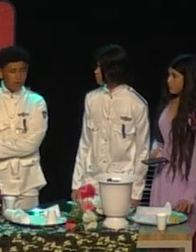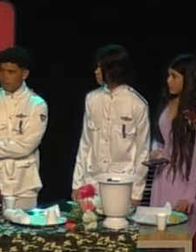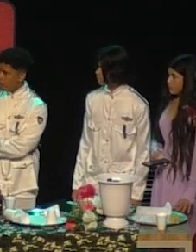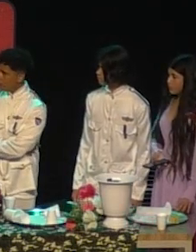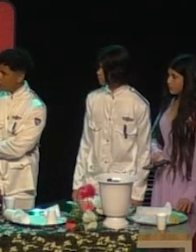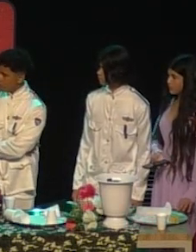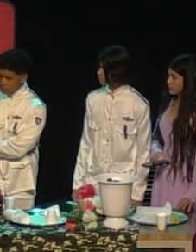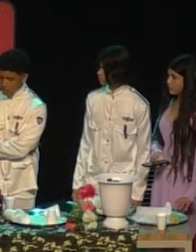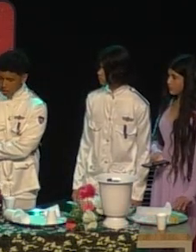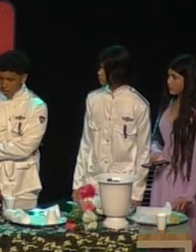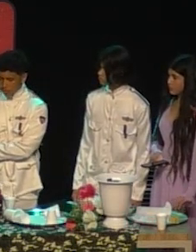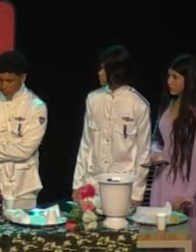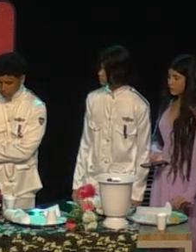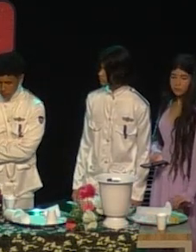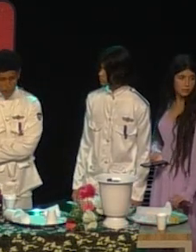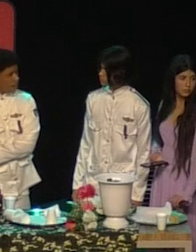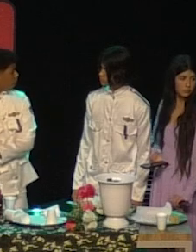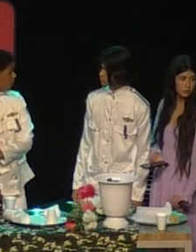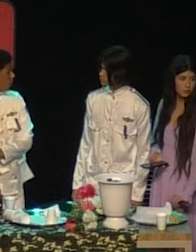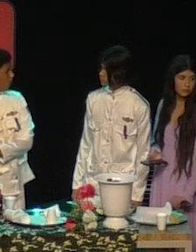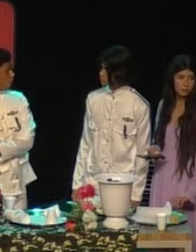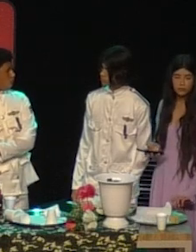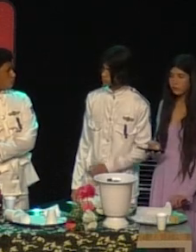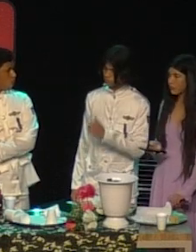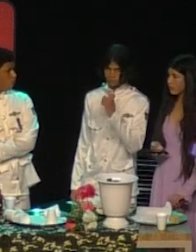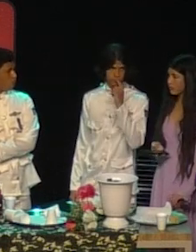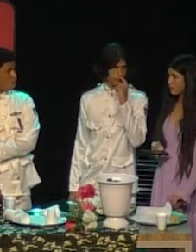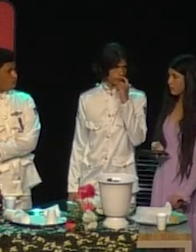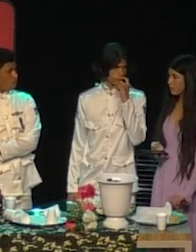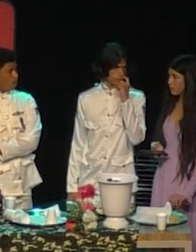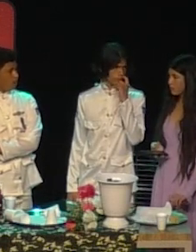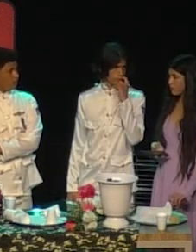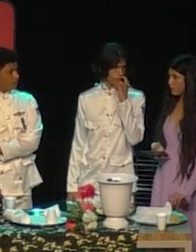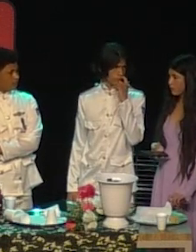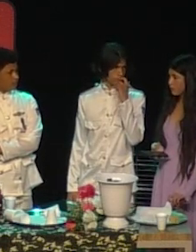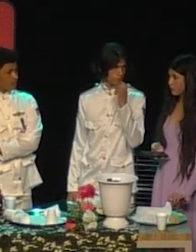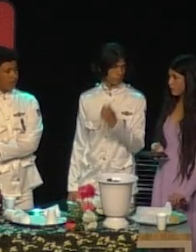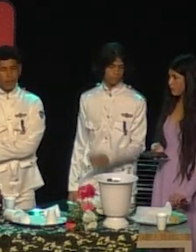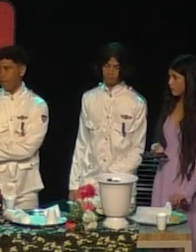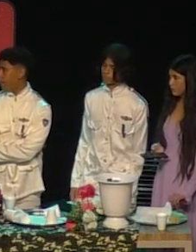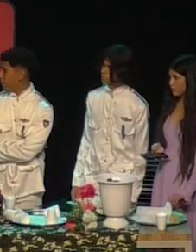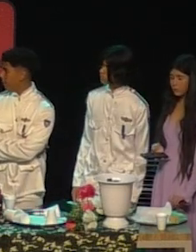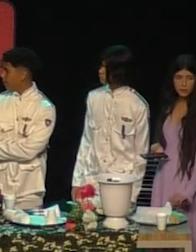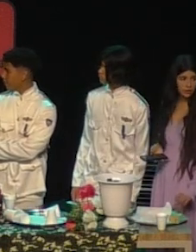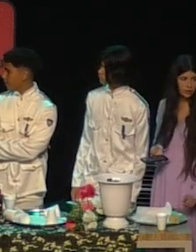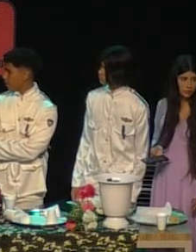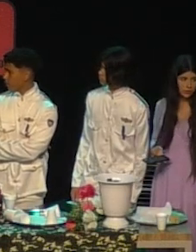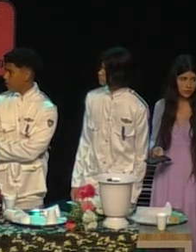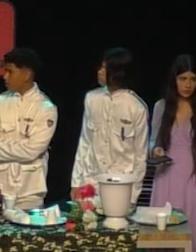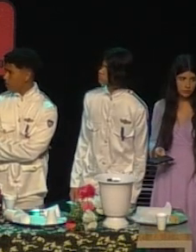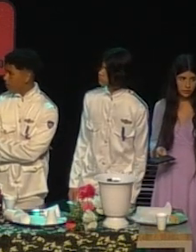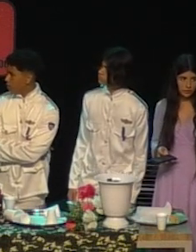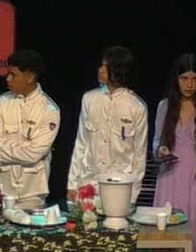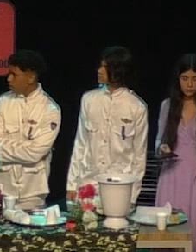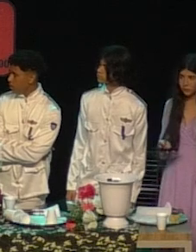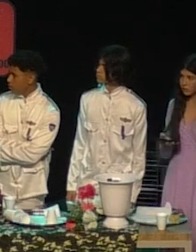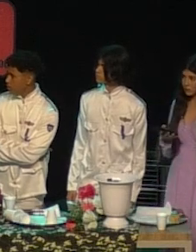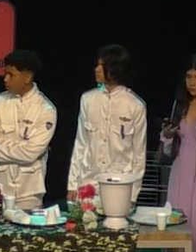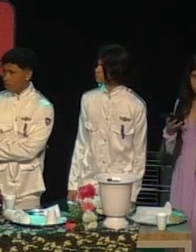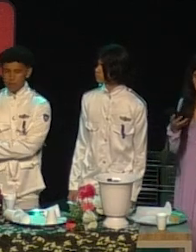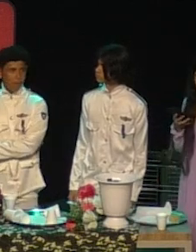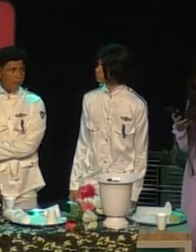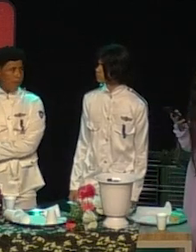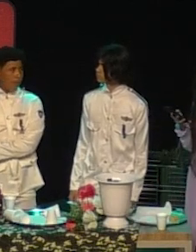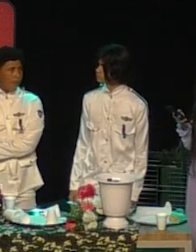Formidável. Formidável. Assim o senhor vai poder acabar e consertar o carro. E você finalizar o cabelo. Como é possível que ninguém tenha